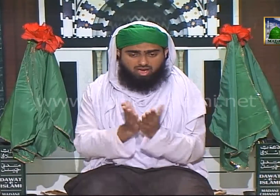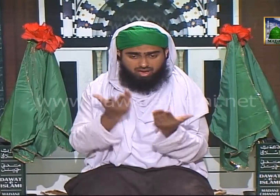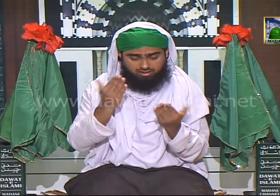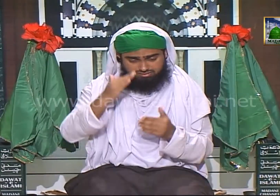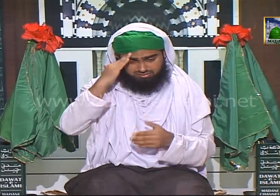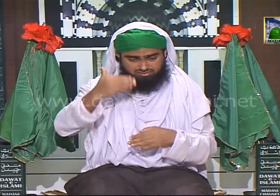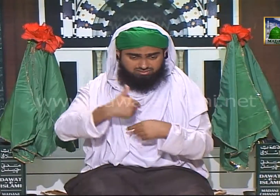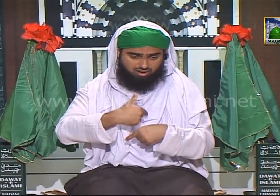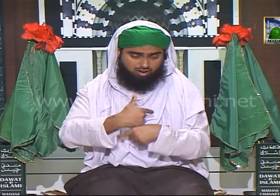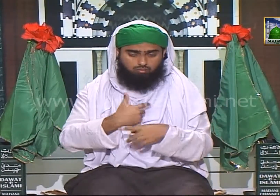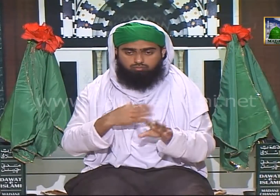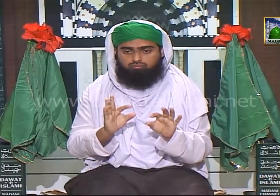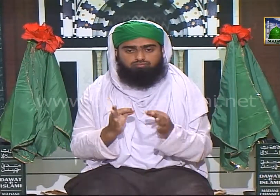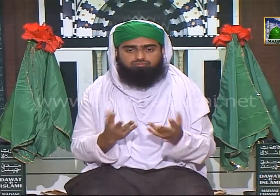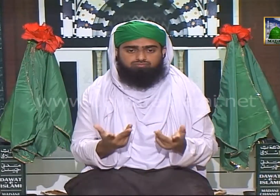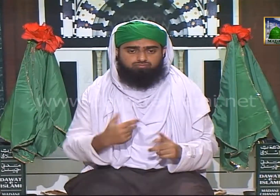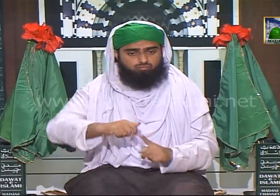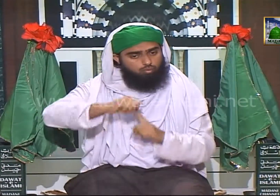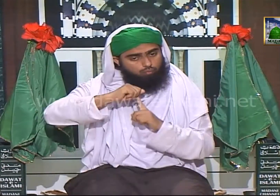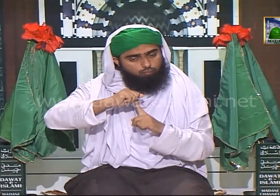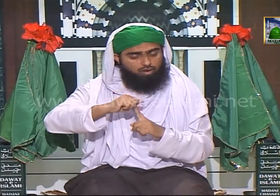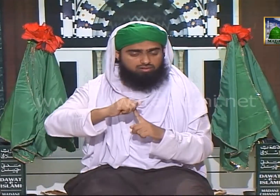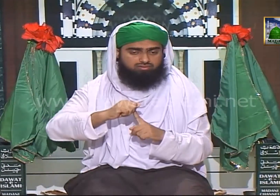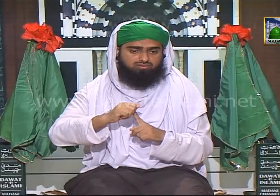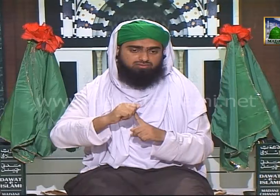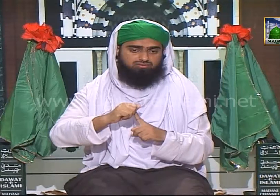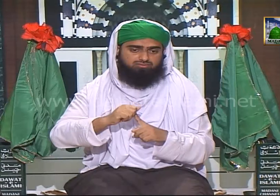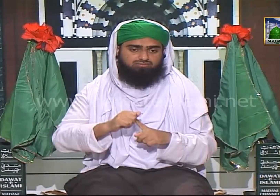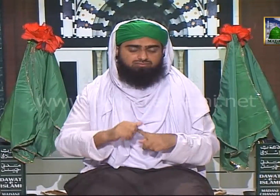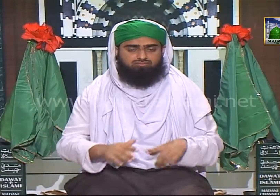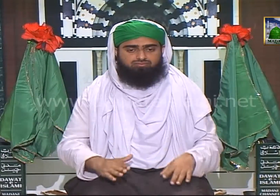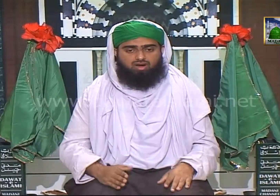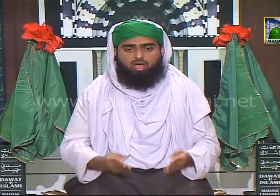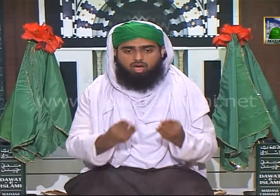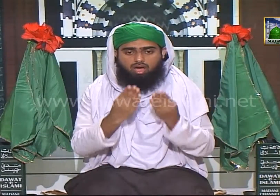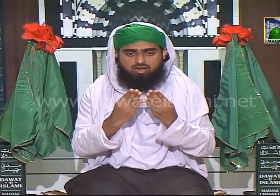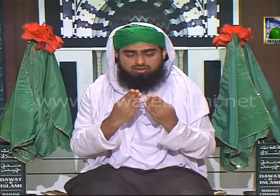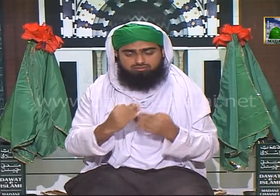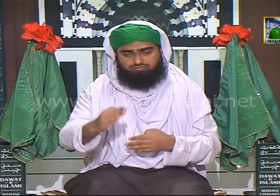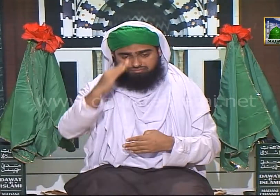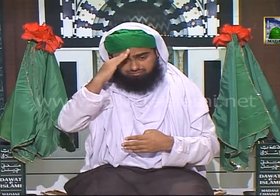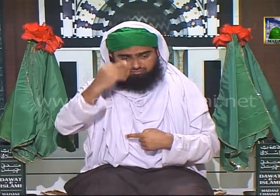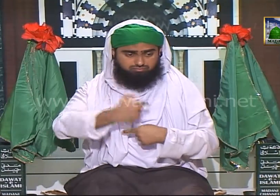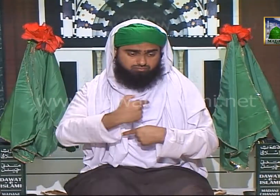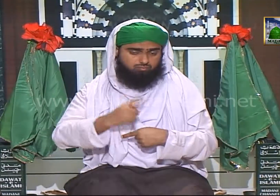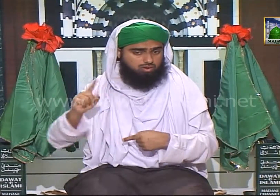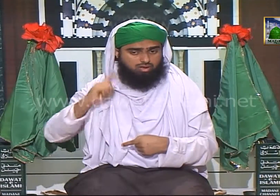جو تجارت کرتا ہے اس کے لیے فرض ہے کہ وہ یہ اصول سیکھے. فرض طلب العلم فریضۃ علی کل مسلم و مسلمۃ, علم کا حاصل